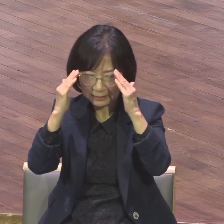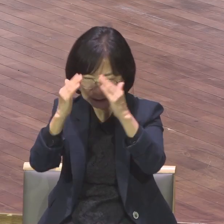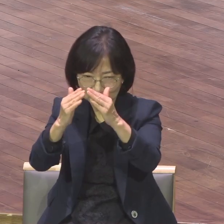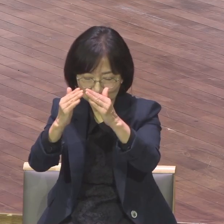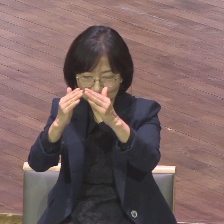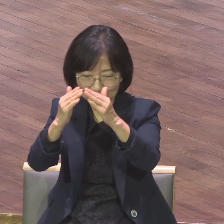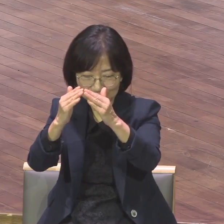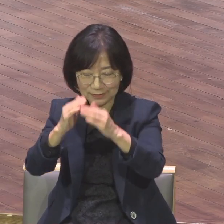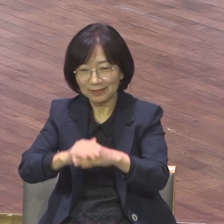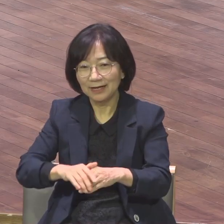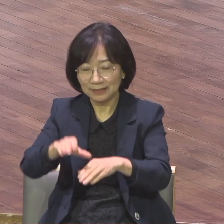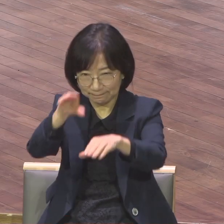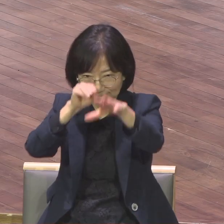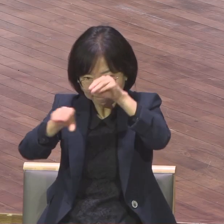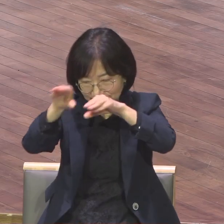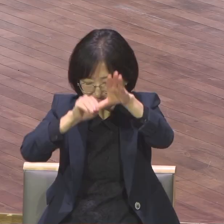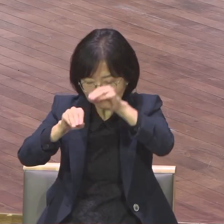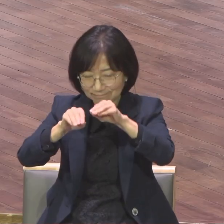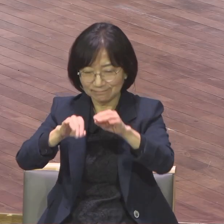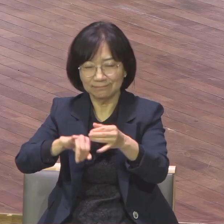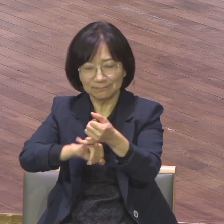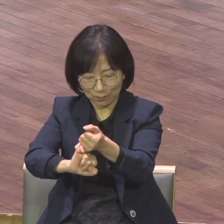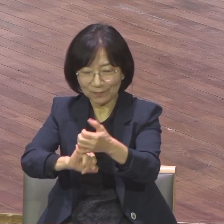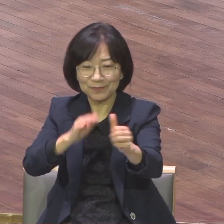귀를 가지시길 바랍니다.